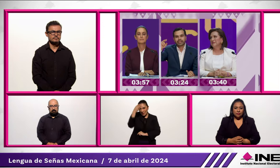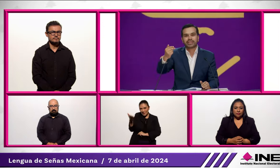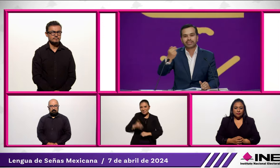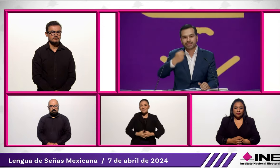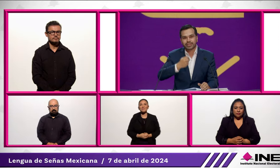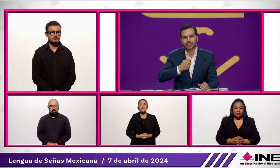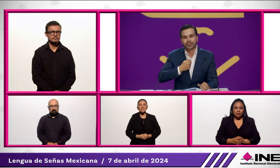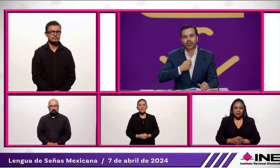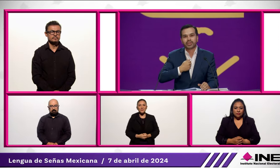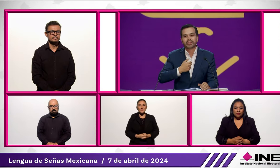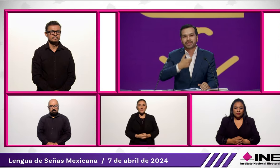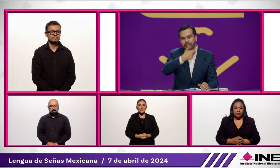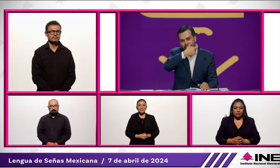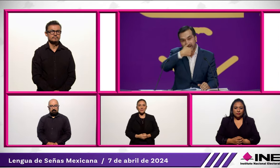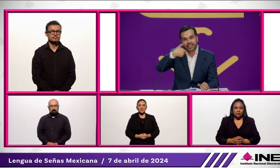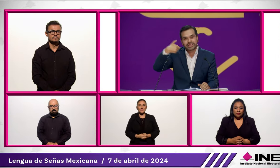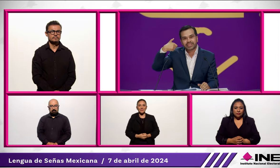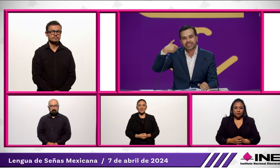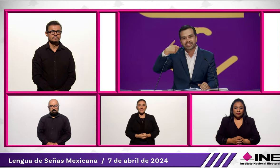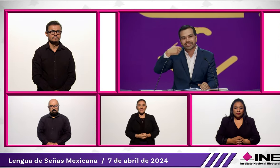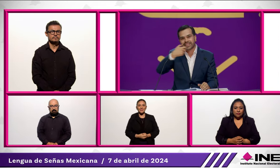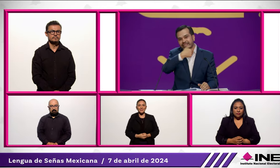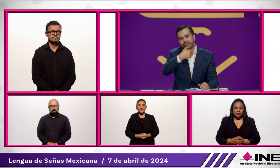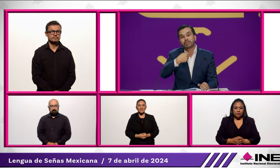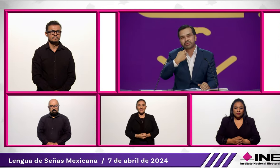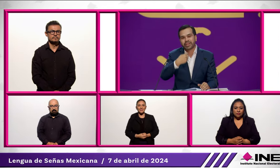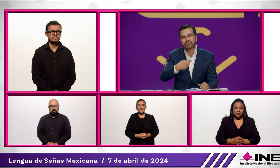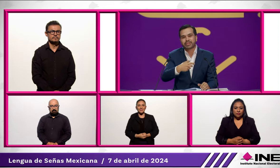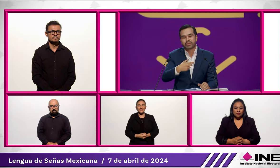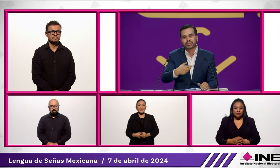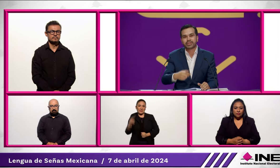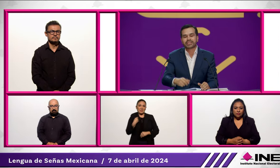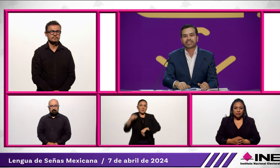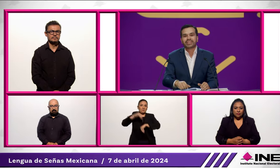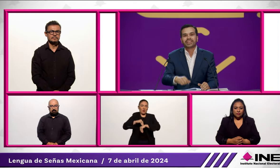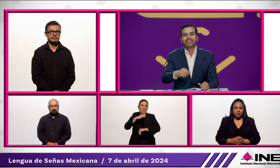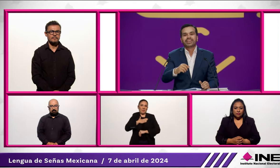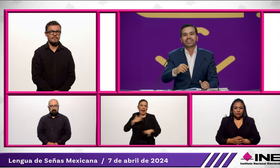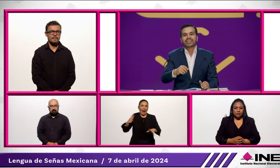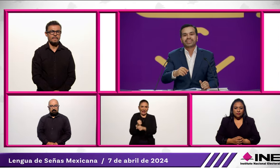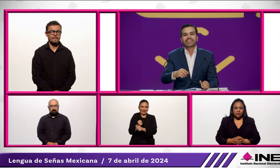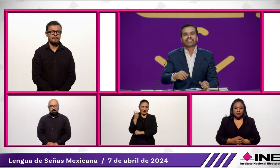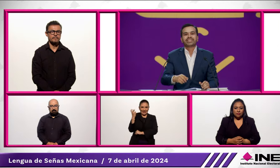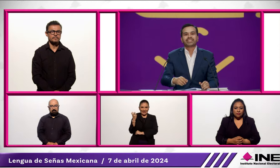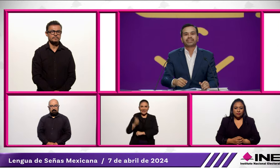Hola, soy Maínez, que así me pusieron las personas.